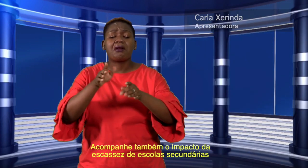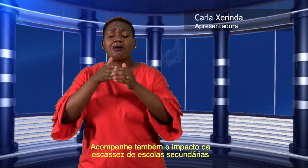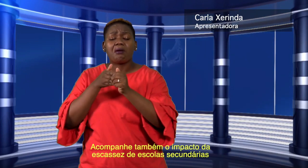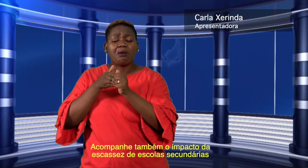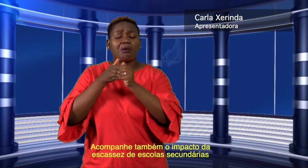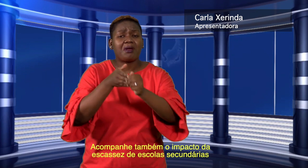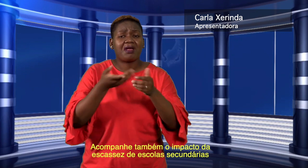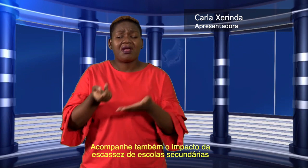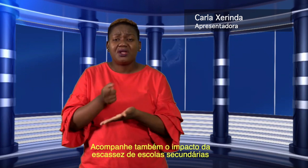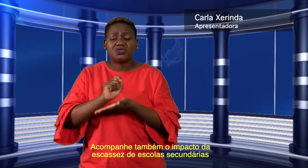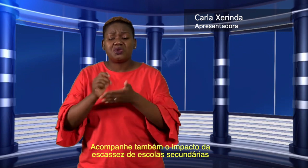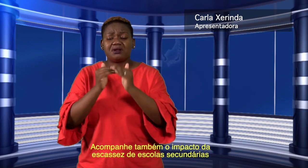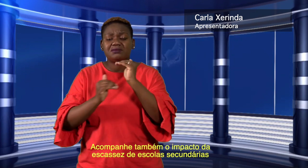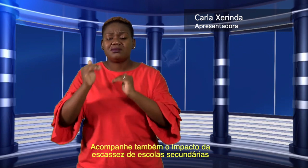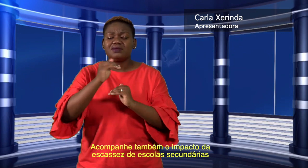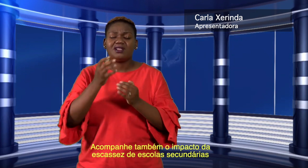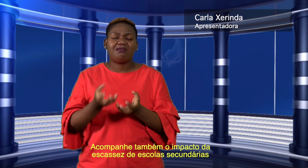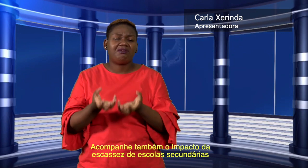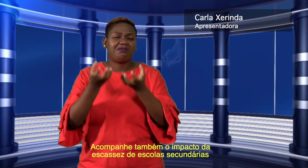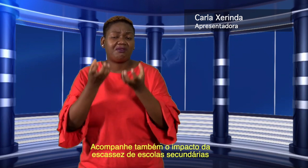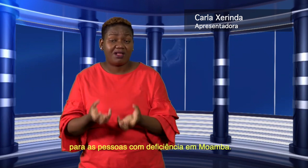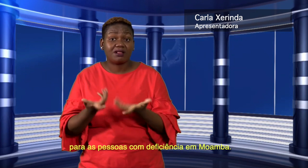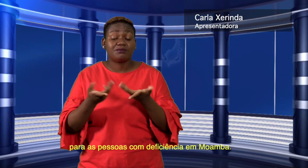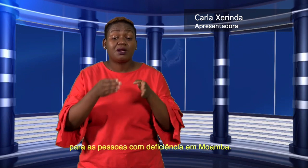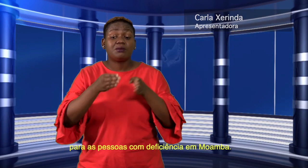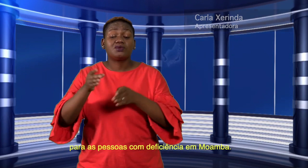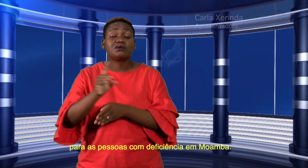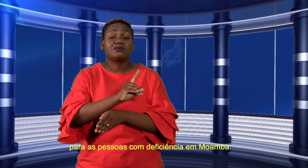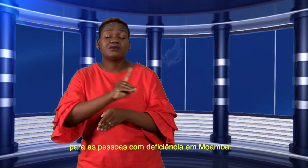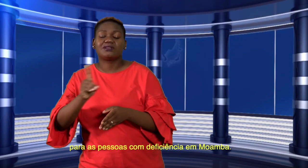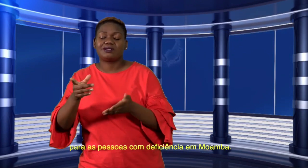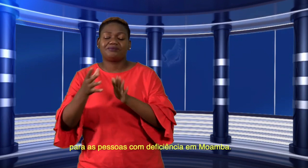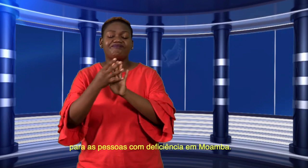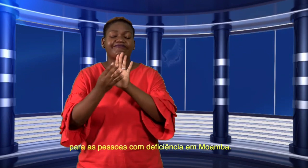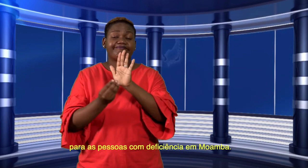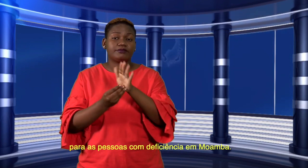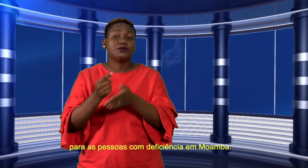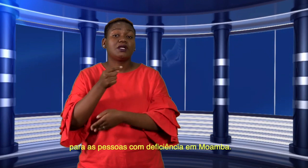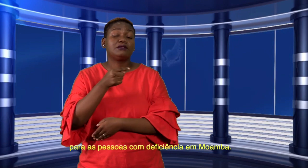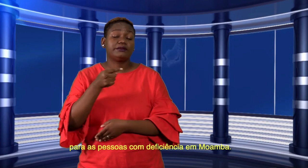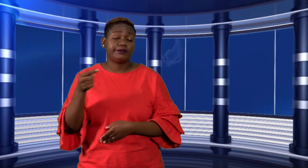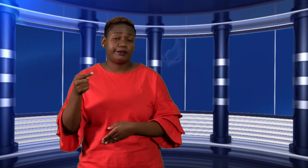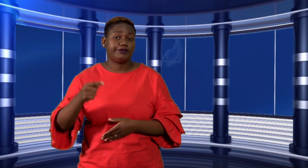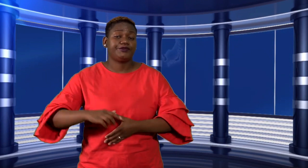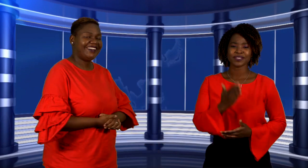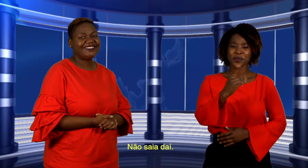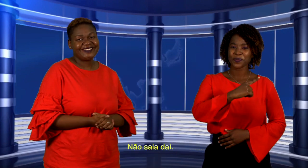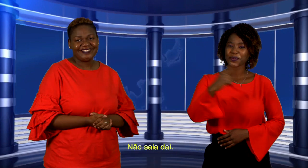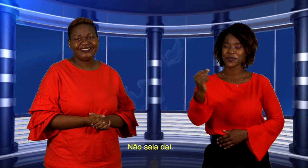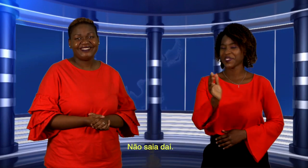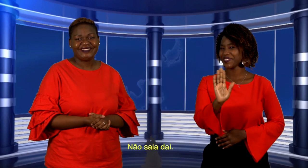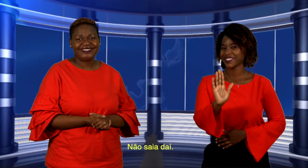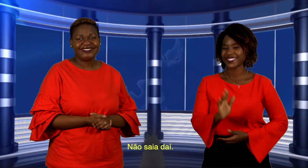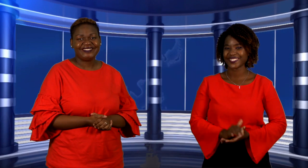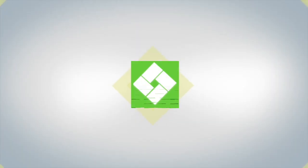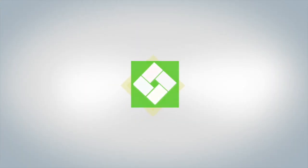Acompanhe também o impacto da escassez de escolas secundárias para as pessoas com deficiência em Moamba. Não